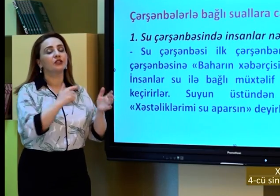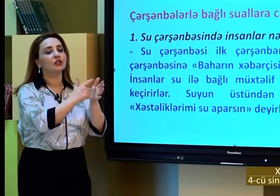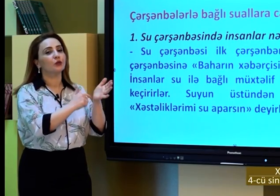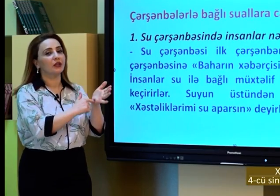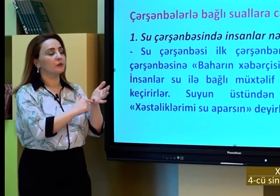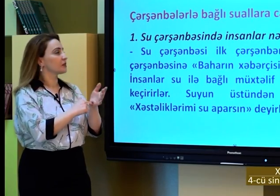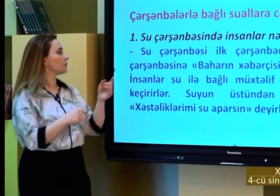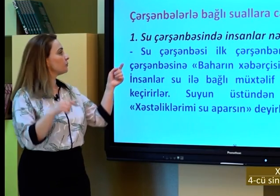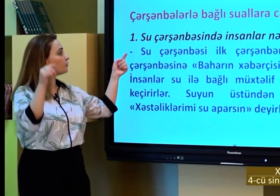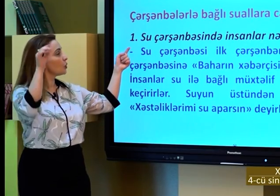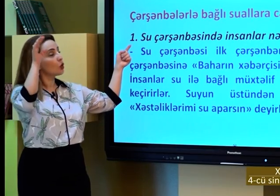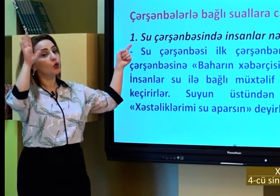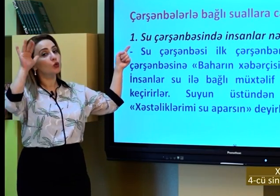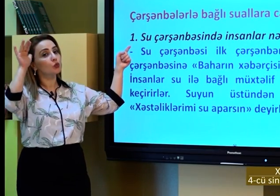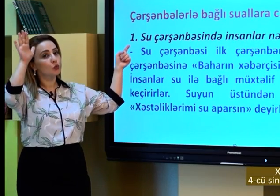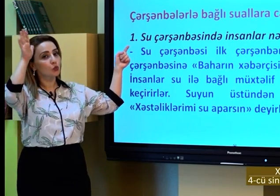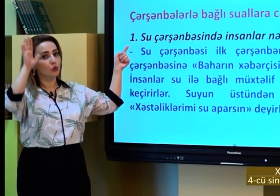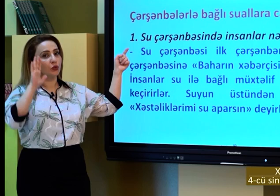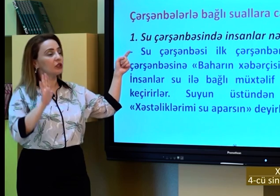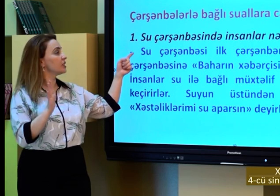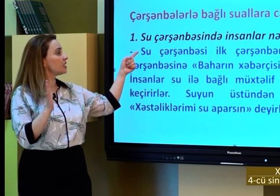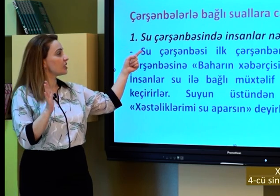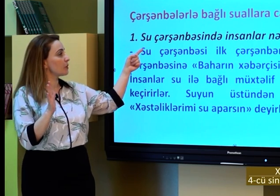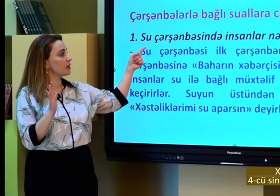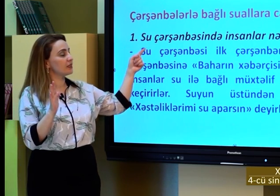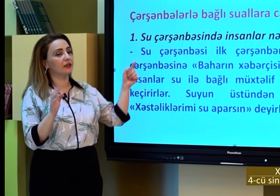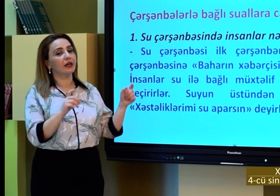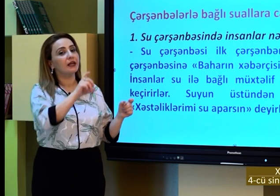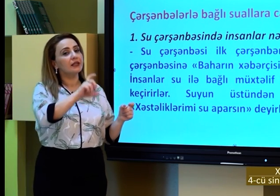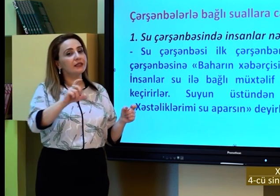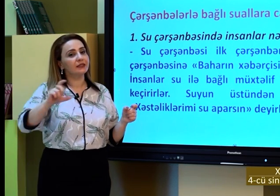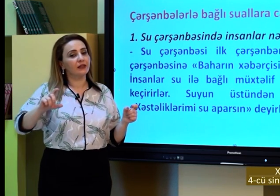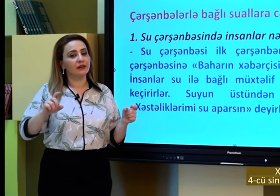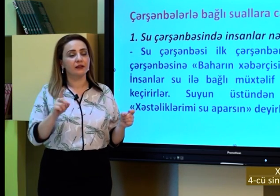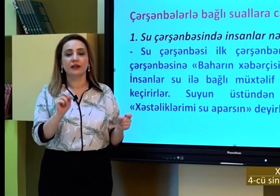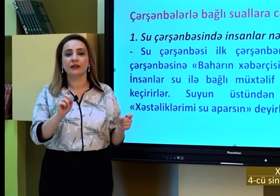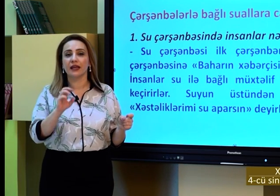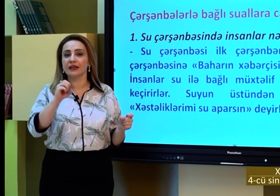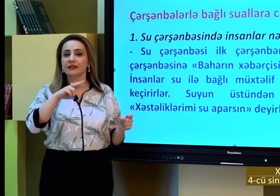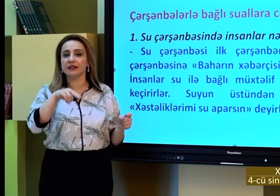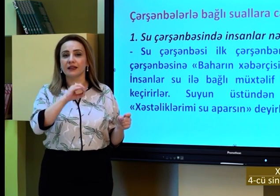Birinci sualımız. Su çərşənbəsində insanlar nə edirlər?